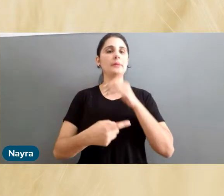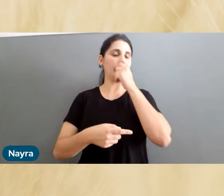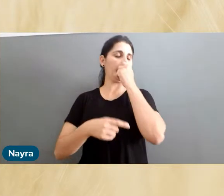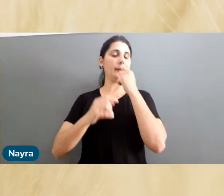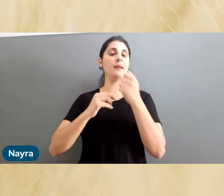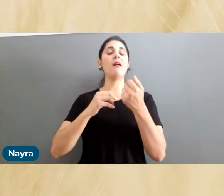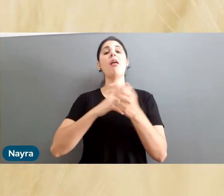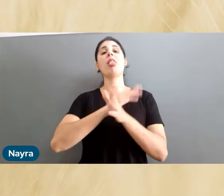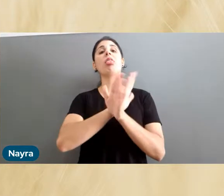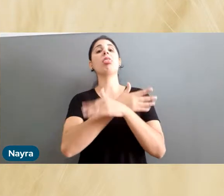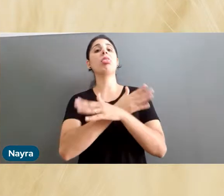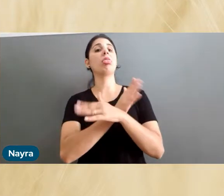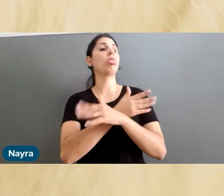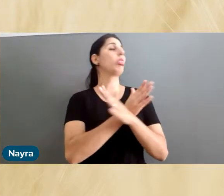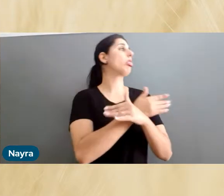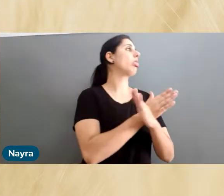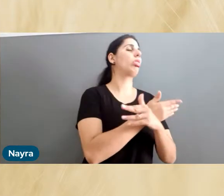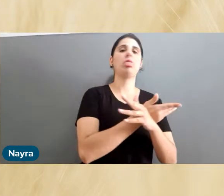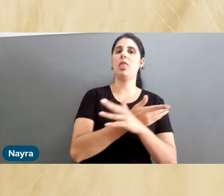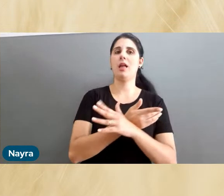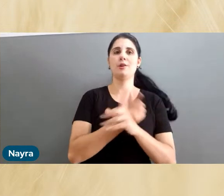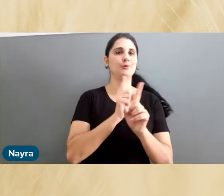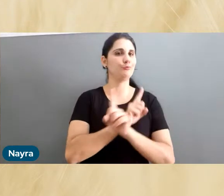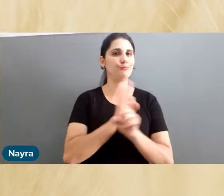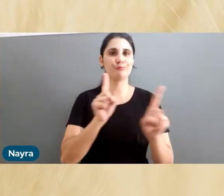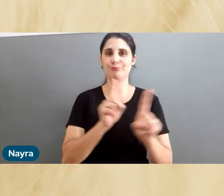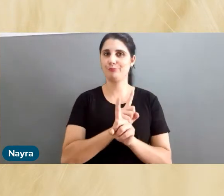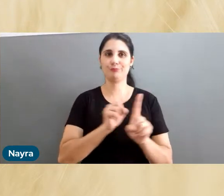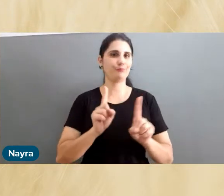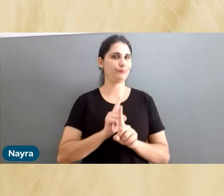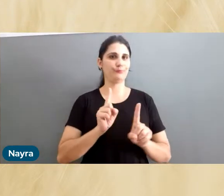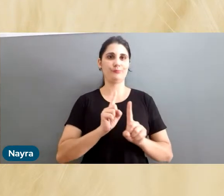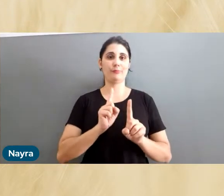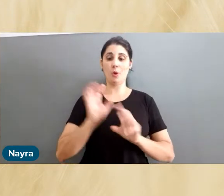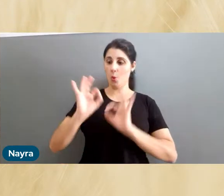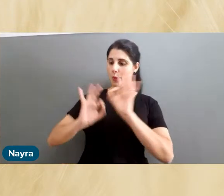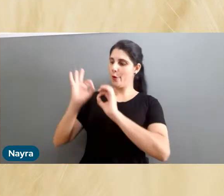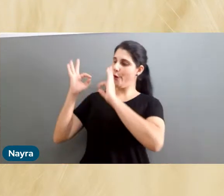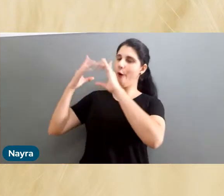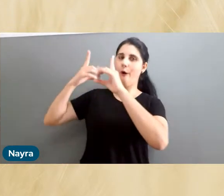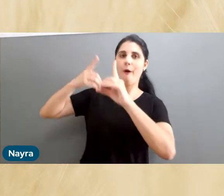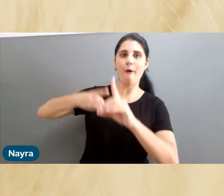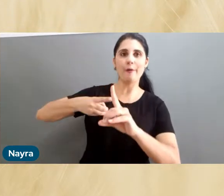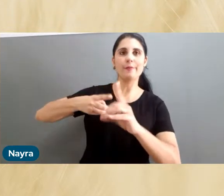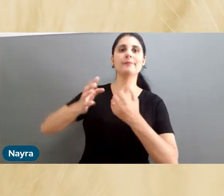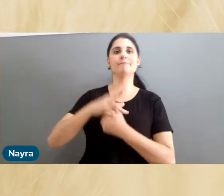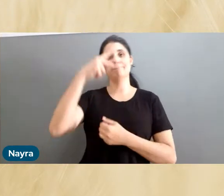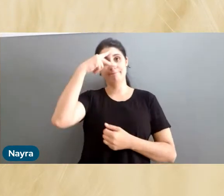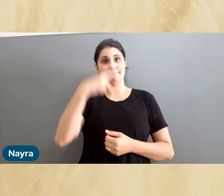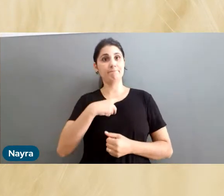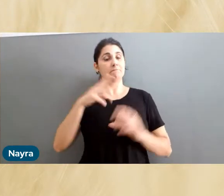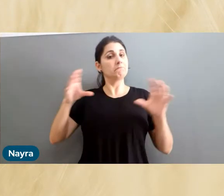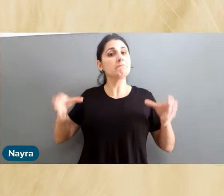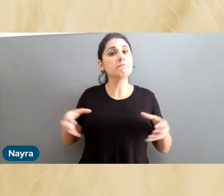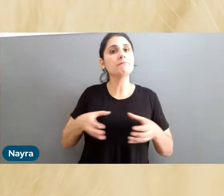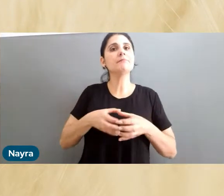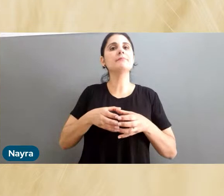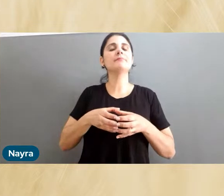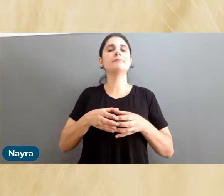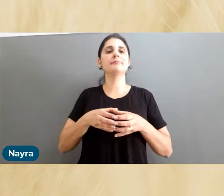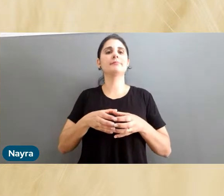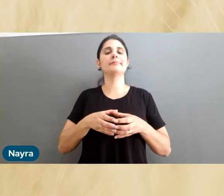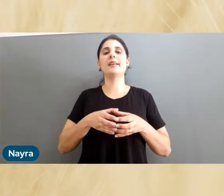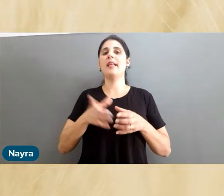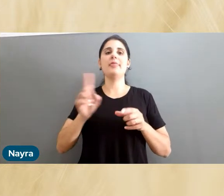Nós não temos, na configuração daquilo que molda os destinos individuais e coletivos, a mão do